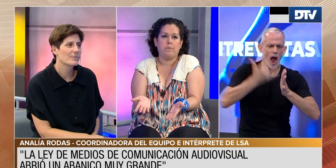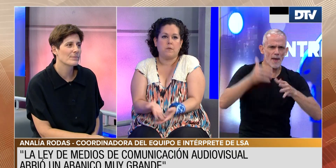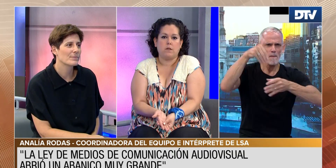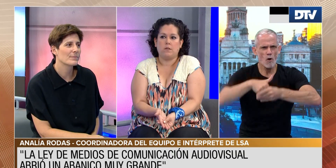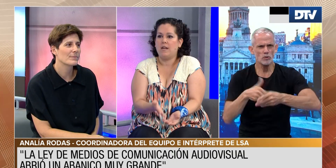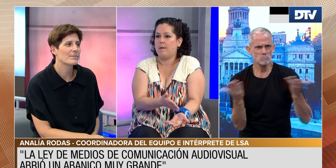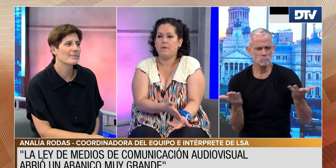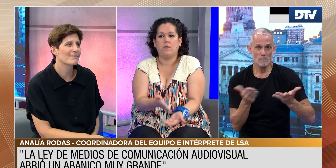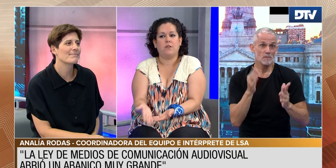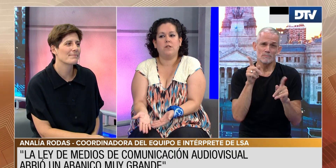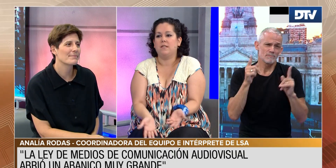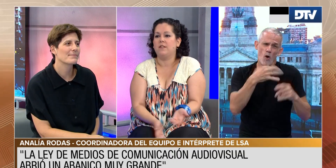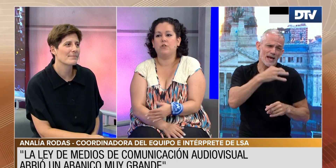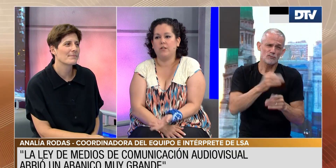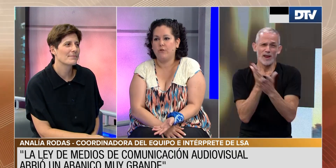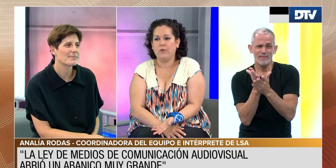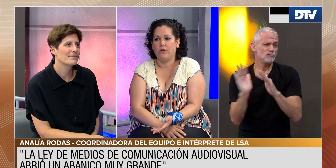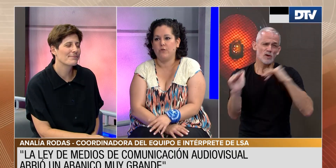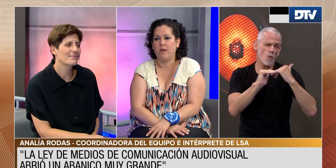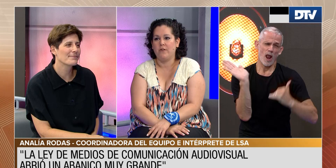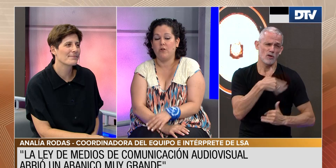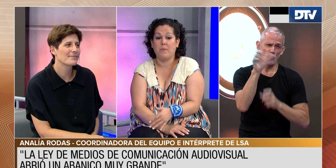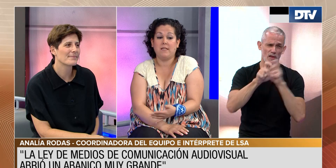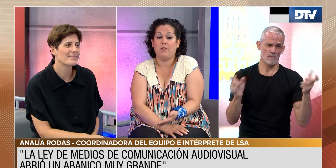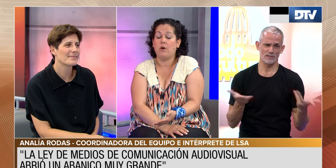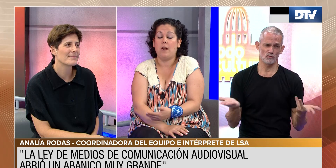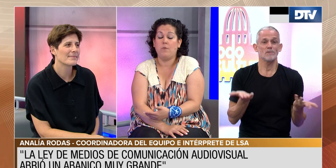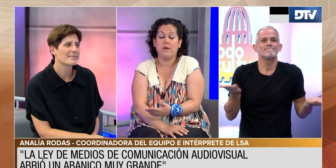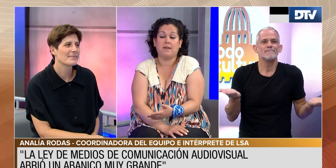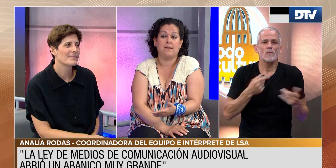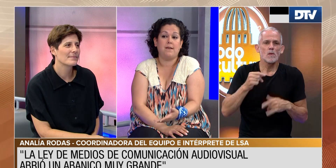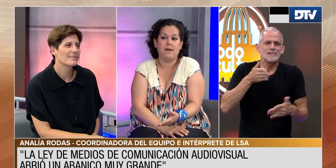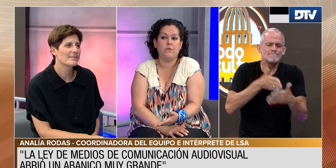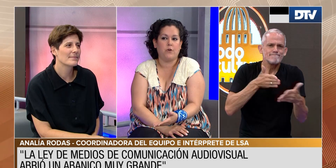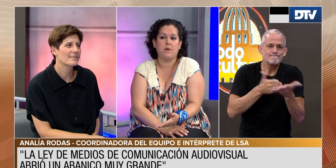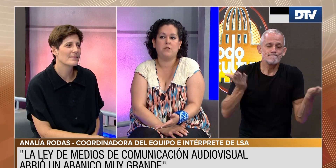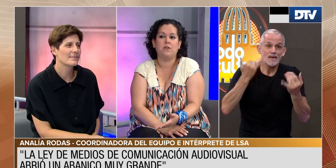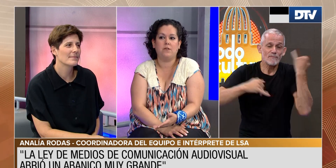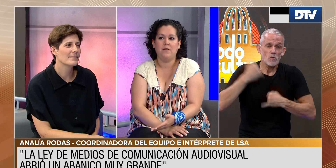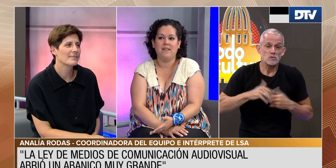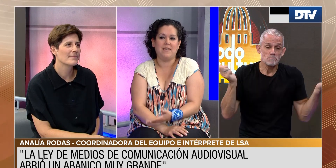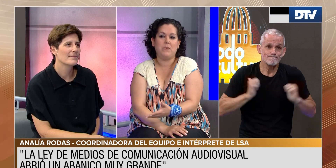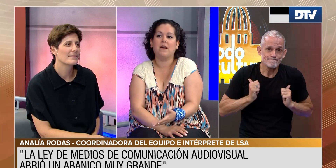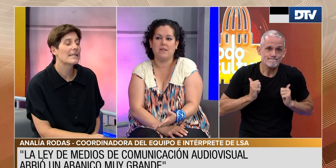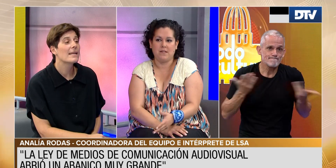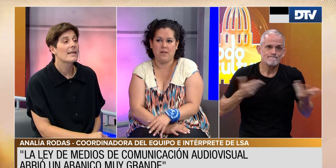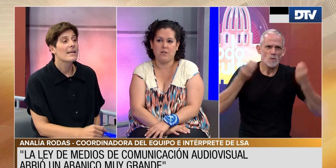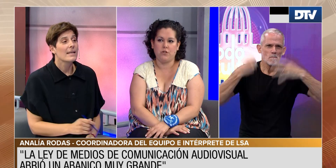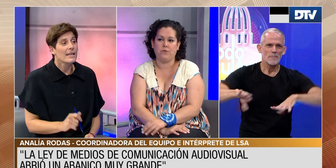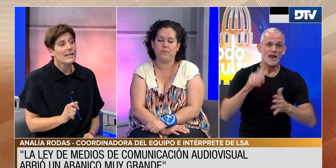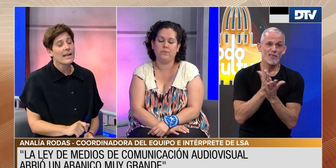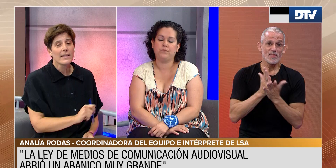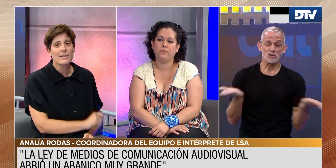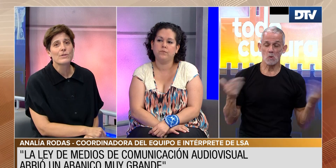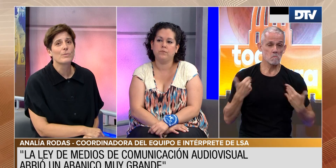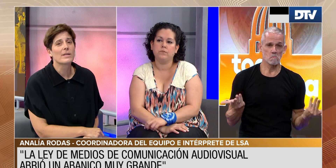sea, tienen las mismas obligaciones y derechos que todos los ciudadanos. Lo que pasa es que al no poder acceder a la información, se pierde ese